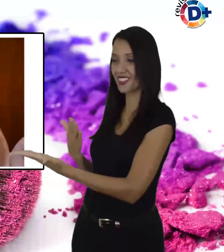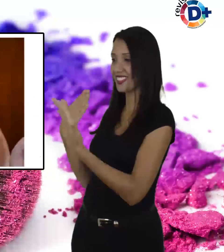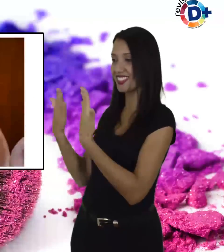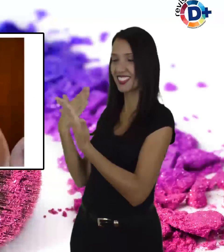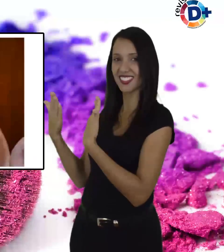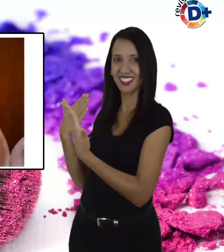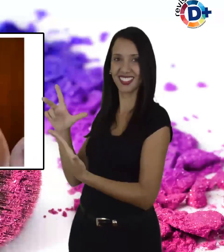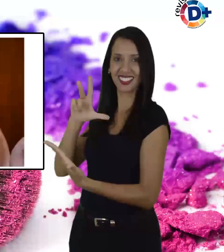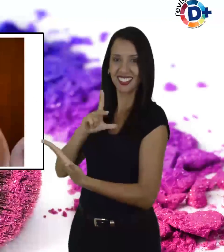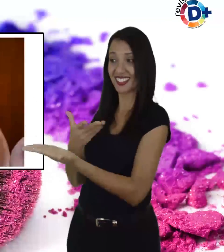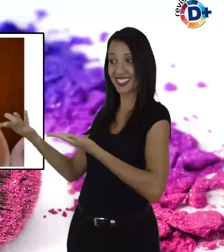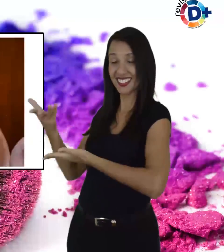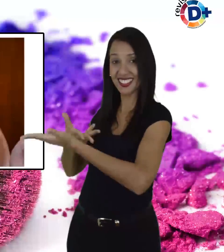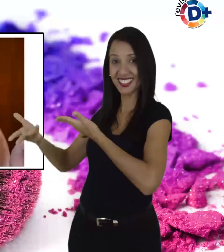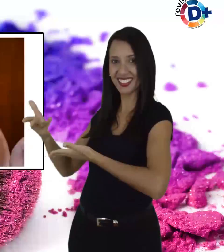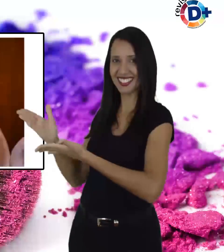exclusiva com a revista Demais.